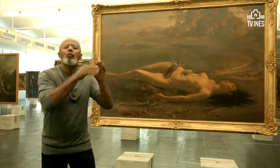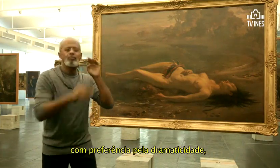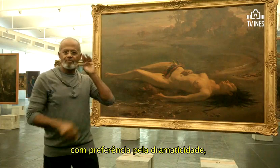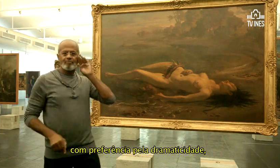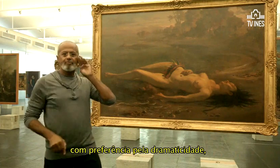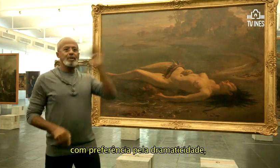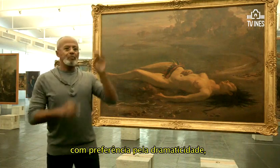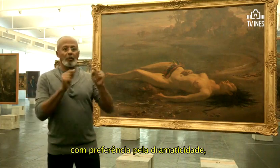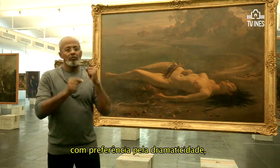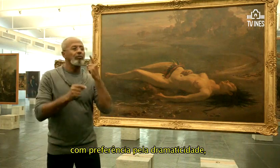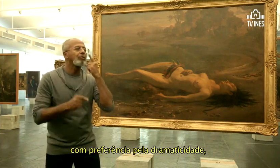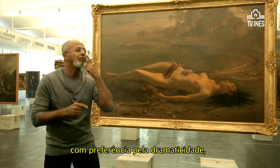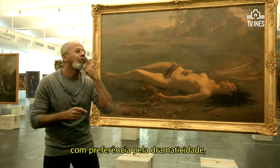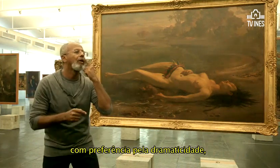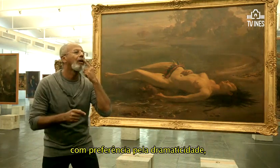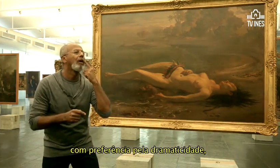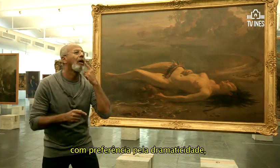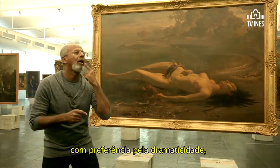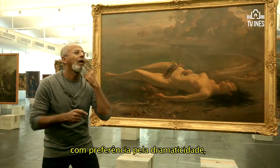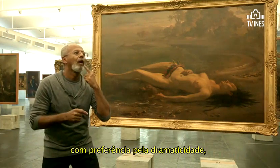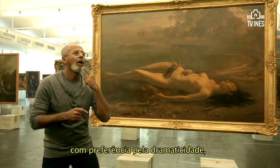Com preferência pela dramaticidade,